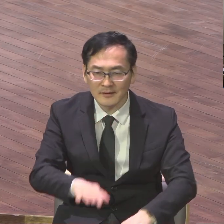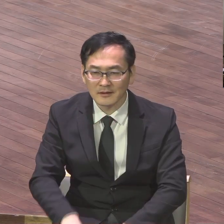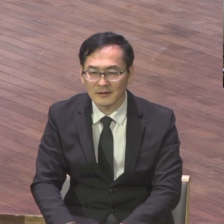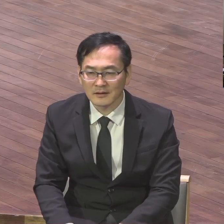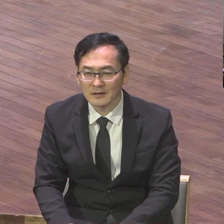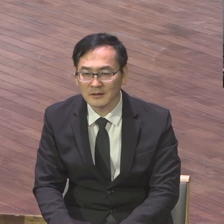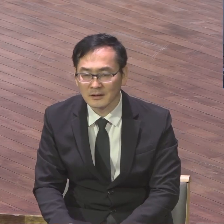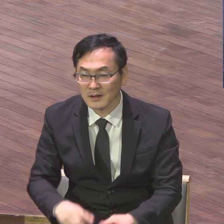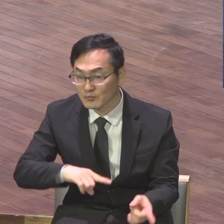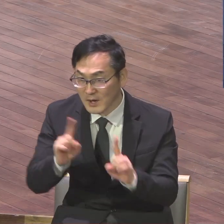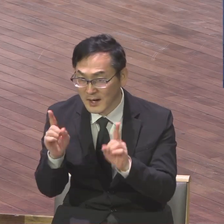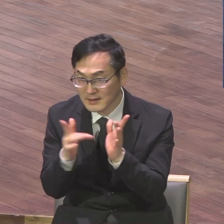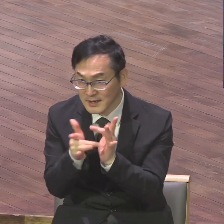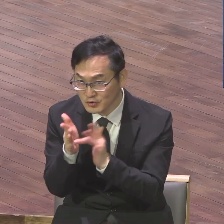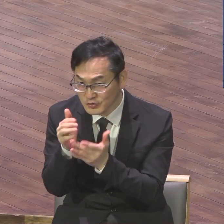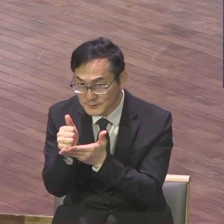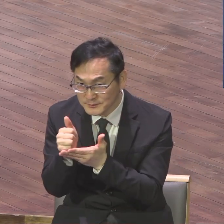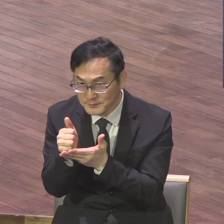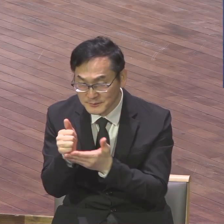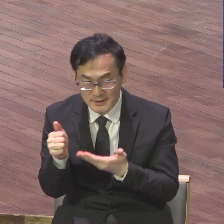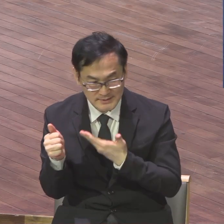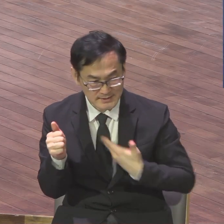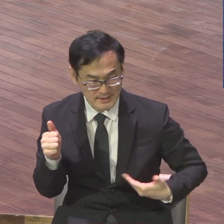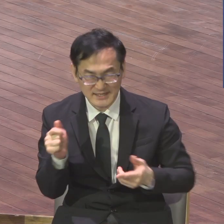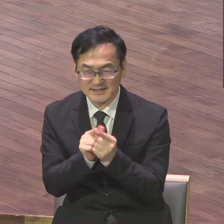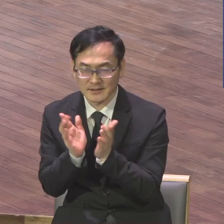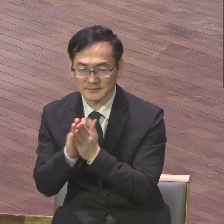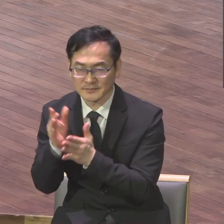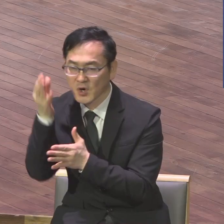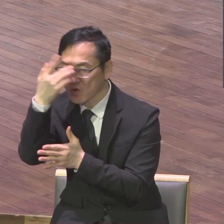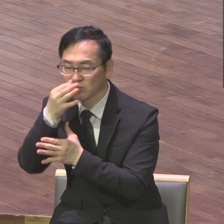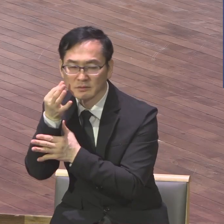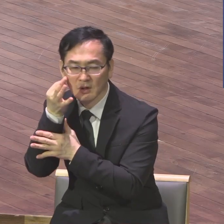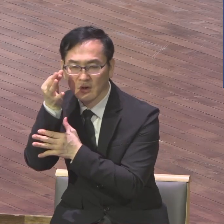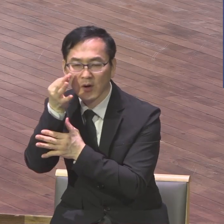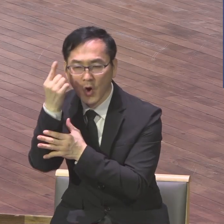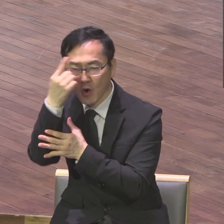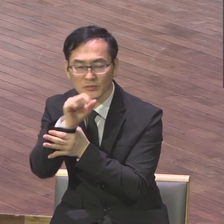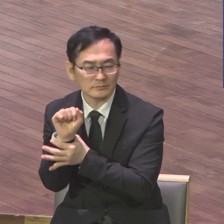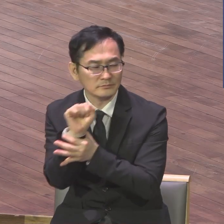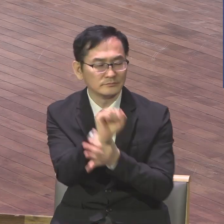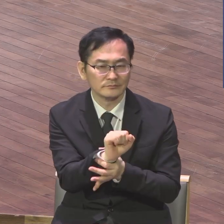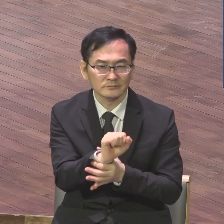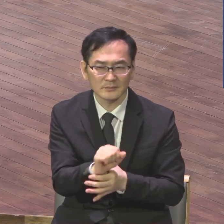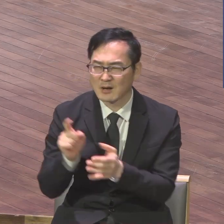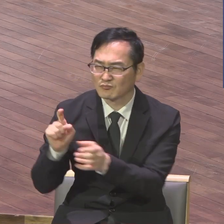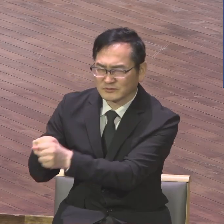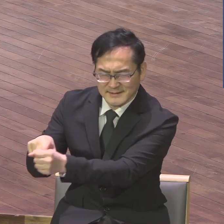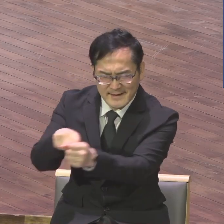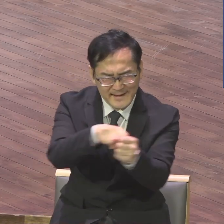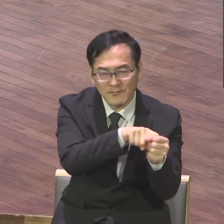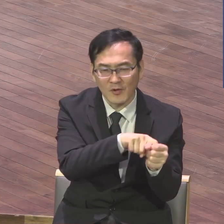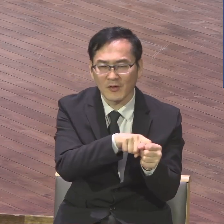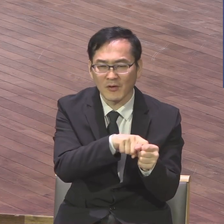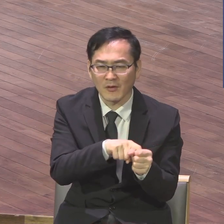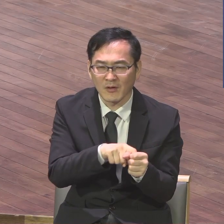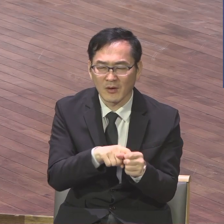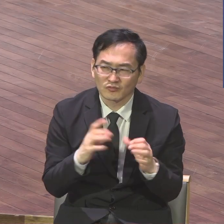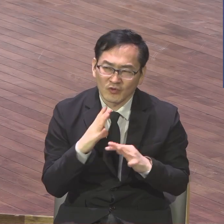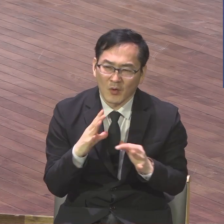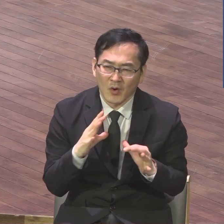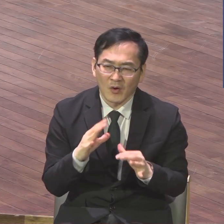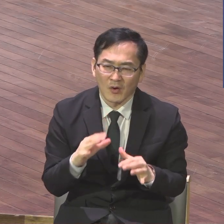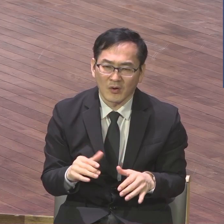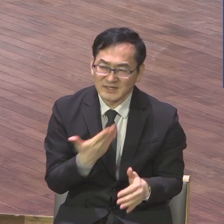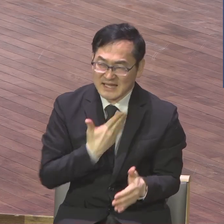부활하신 예수님께서 제자들에게 직접 나타나셨어요. 꽁꽁 문을 창문까지 다 잠그고